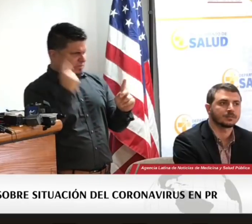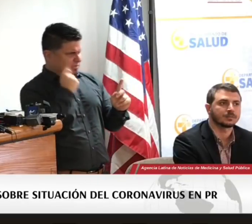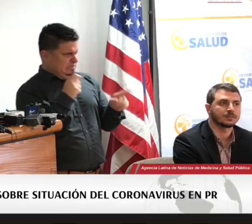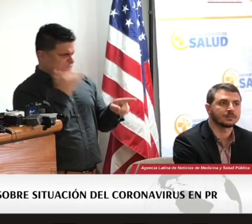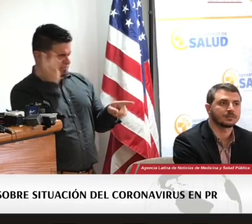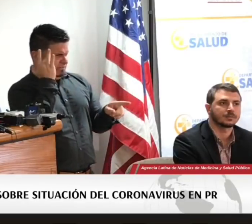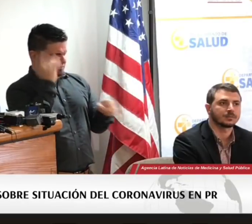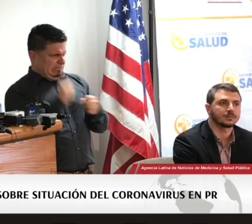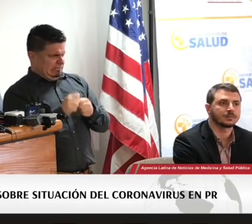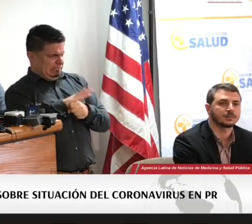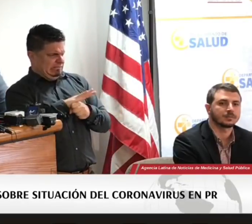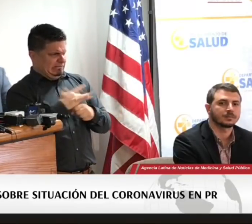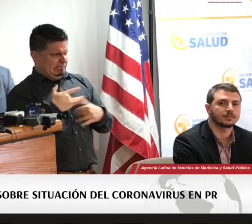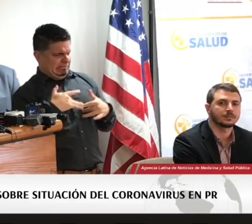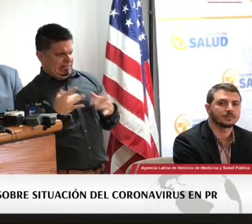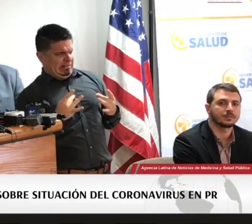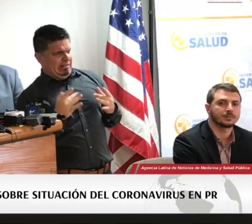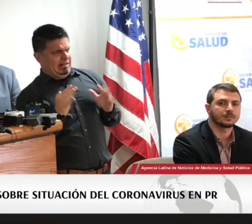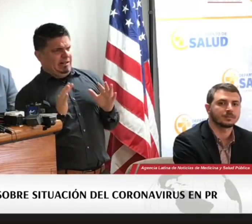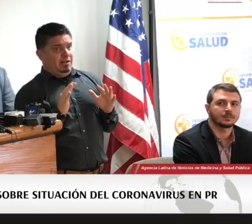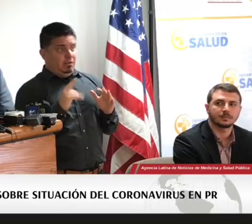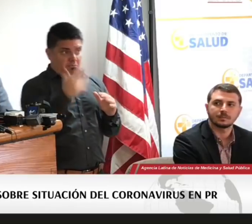que tengamos los resultados.